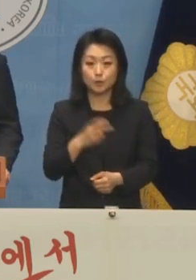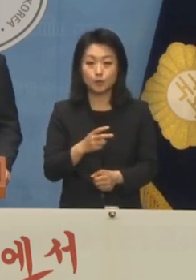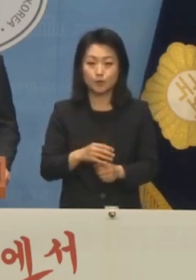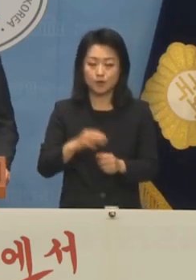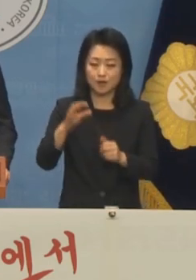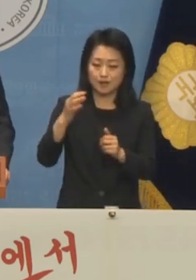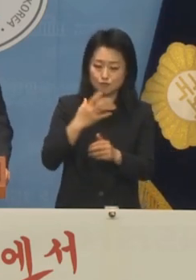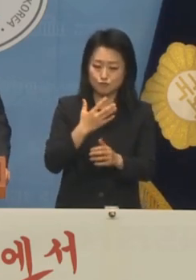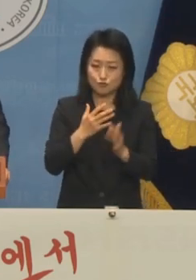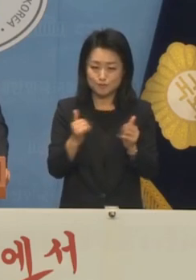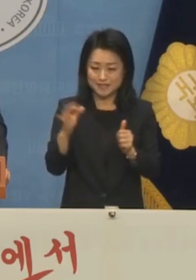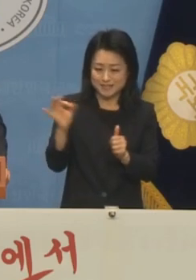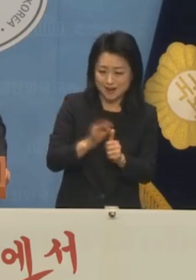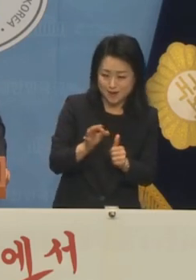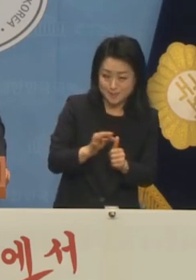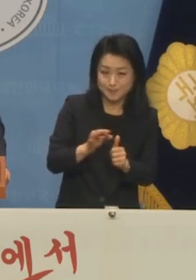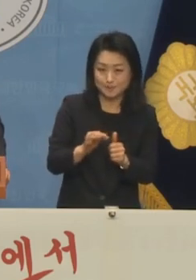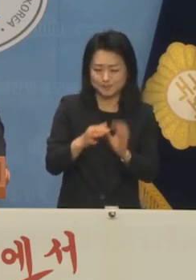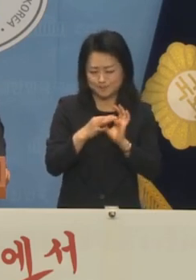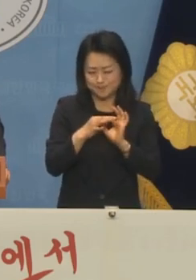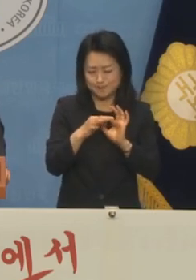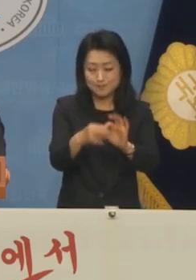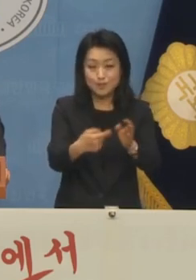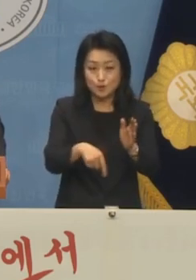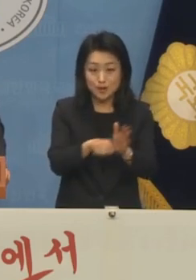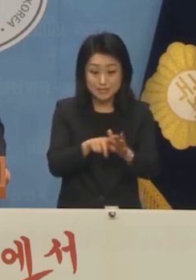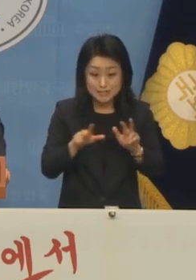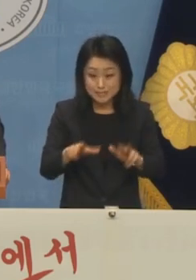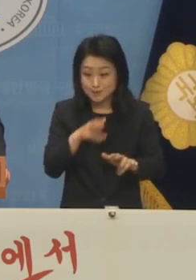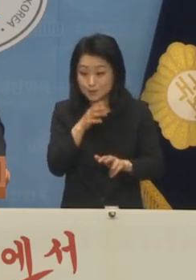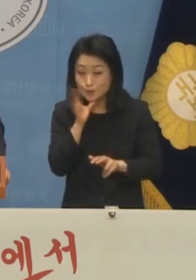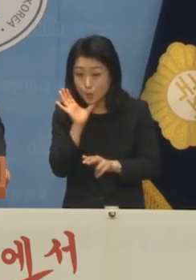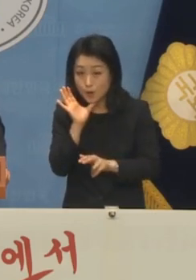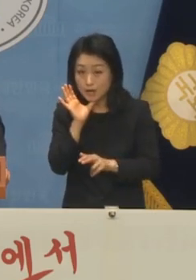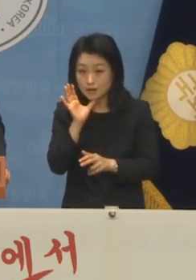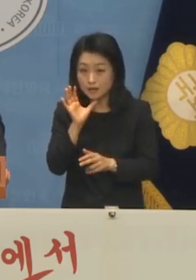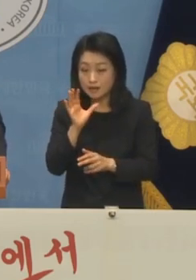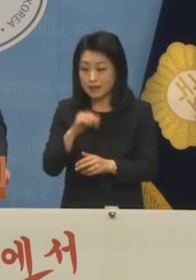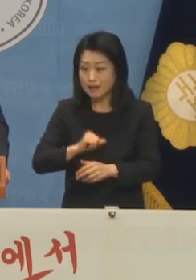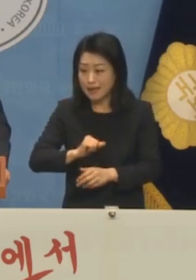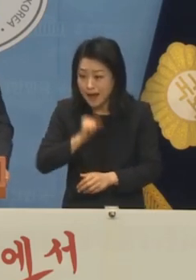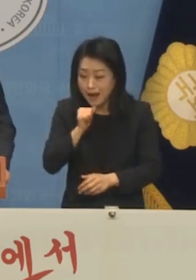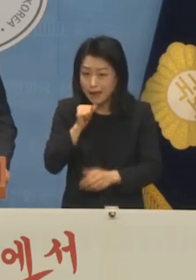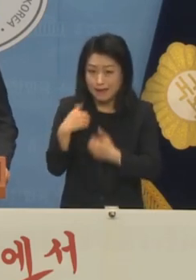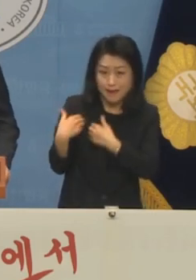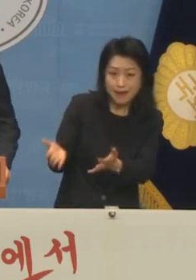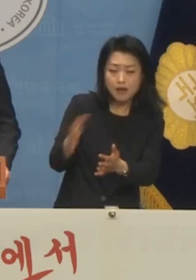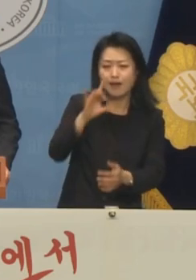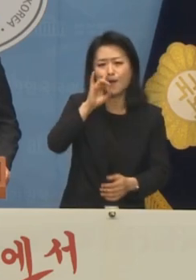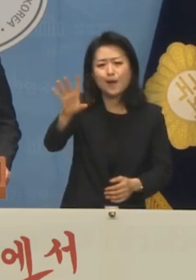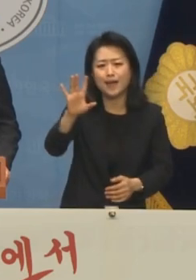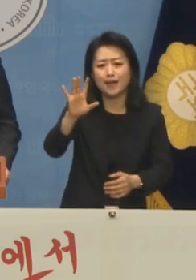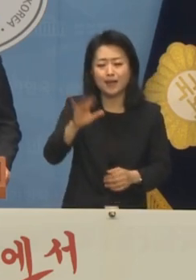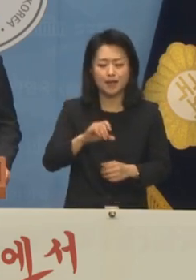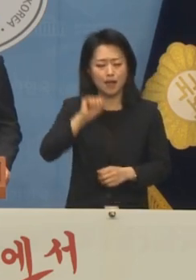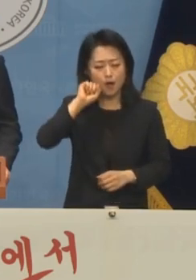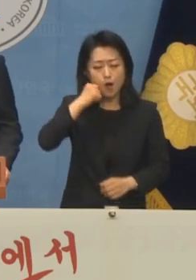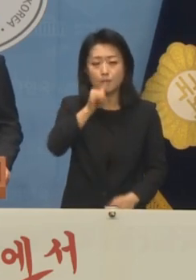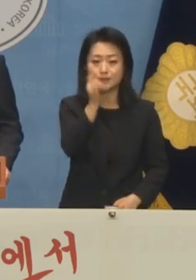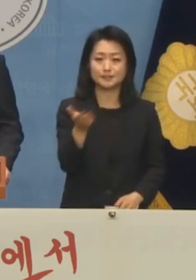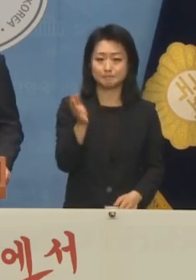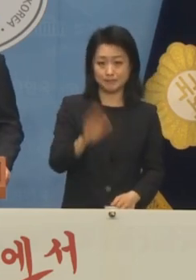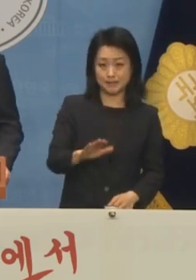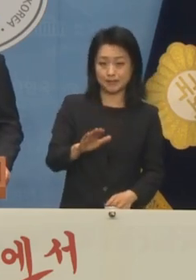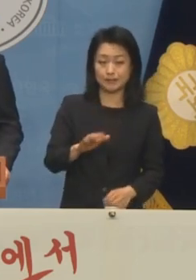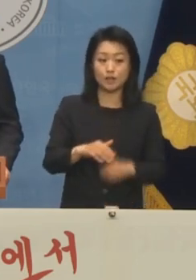위해 현재의 노인 빈곤 문제를 모른 척해도 안 될 것입니다. 어떤 어려움이 있을지라도